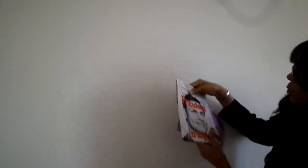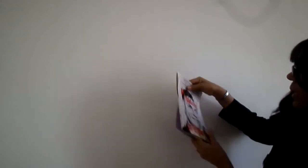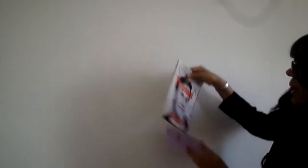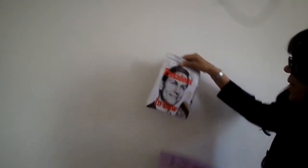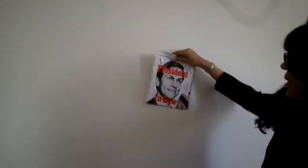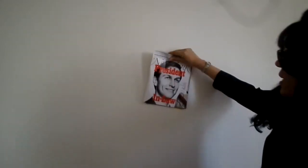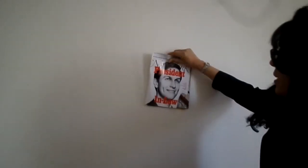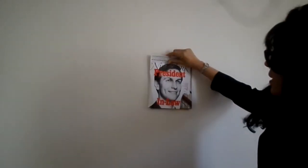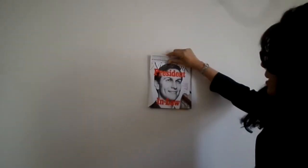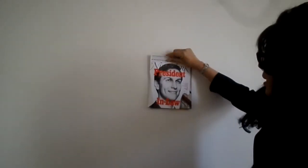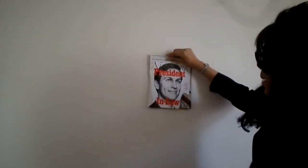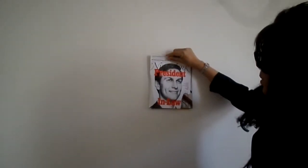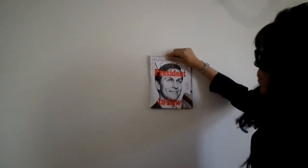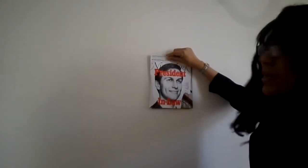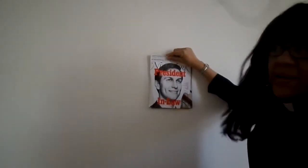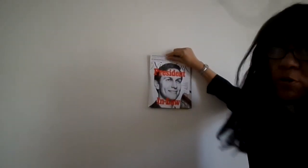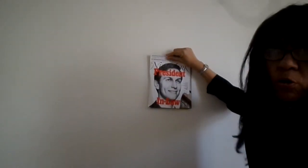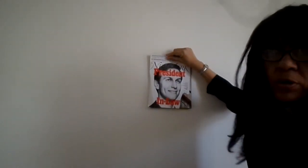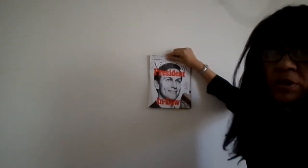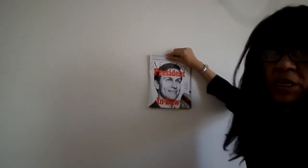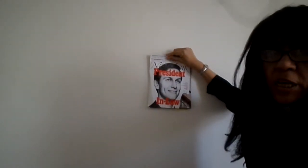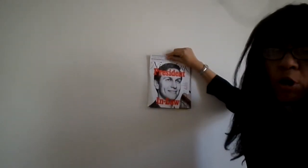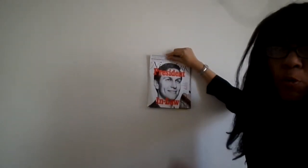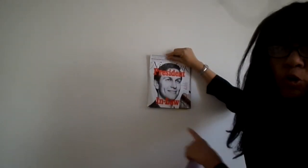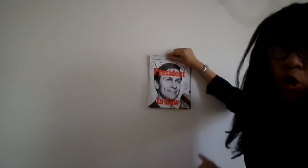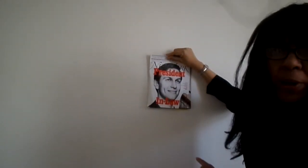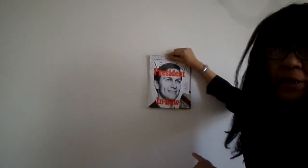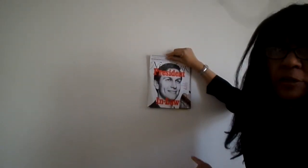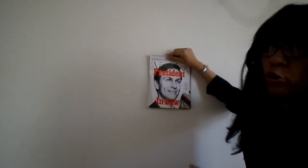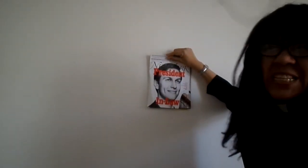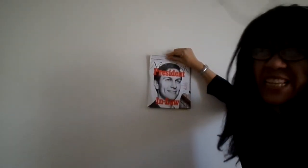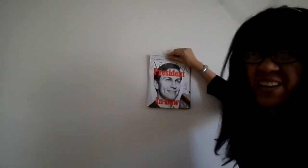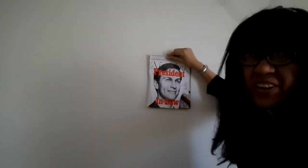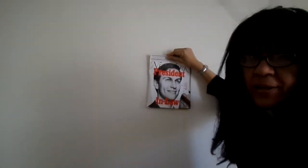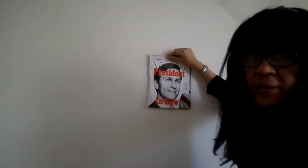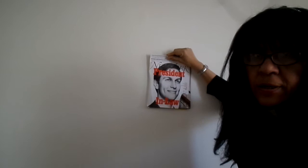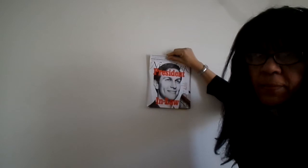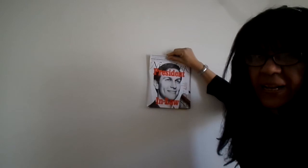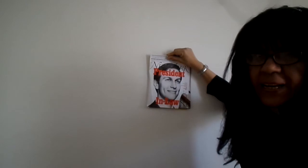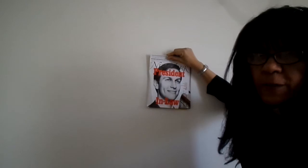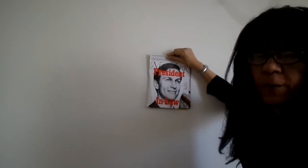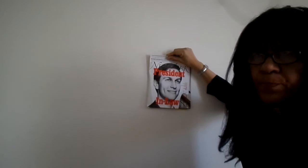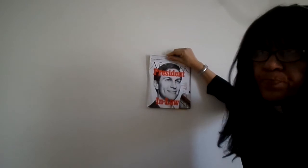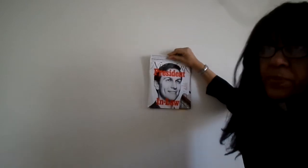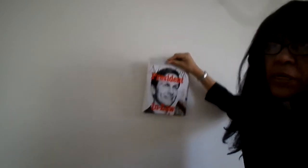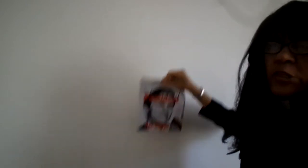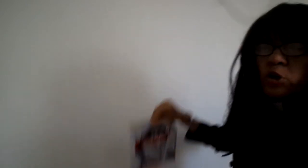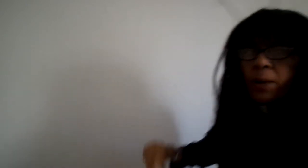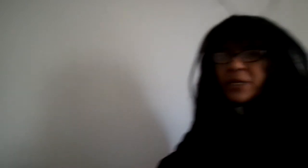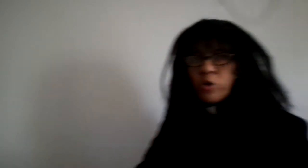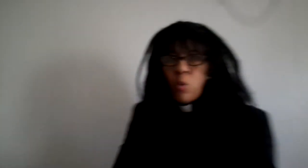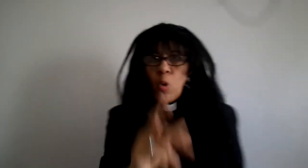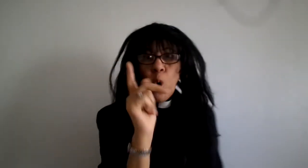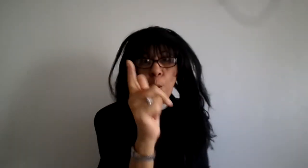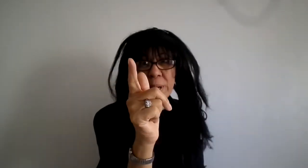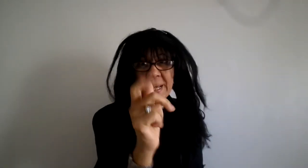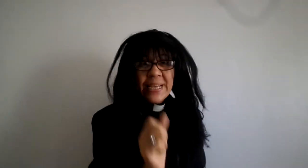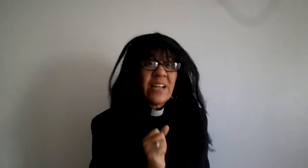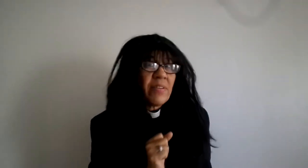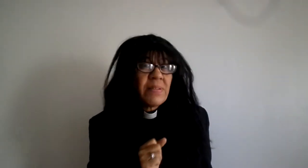una cara aquí, que puedan ver a Dios. Y como no lo ven, no le sirven. ¿Verdad que no? Solamente hubo un hombre en la Biblia